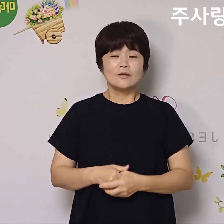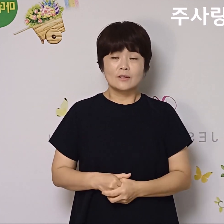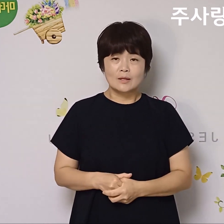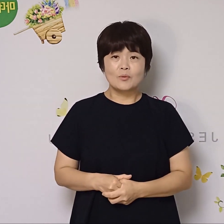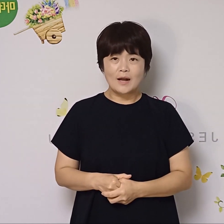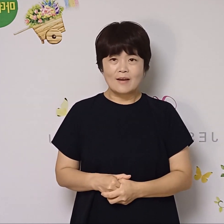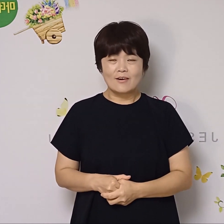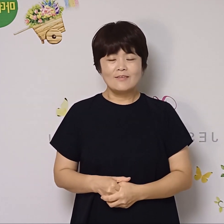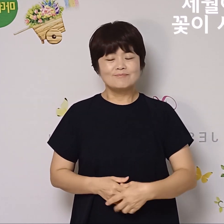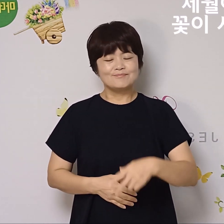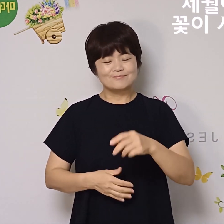연결해 볼까요?